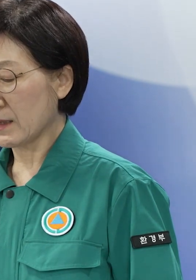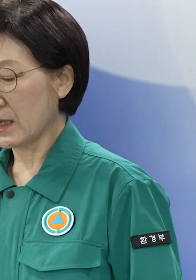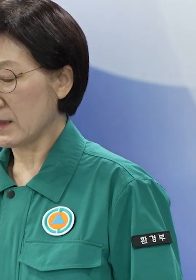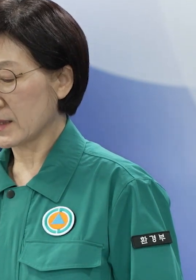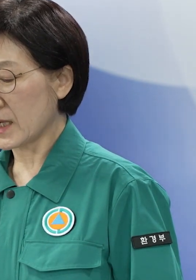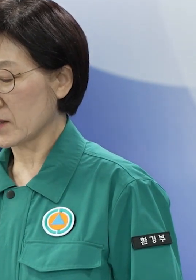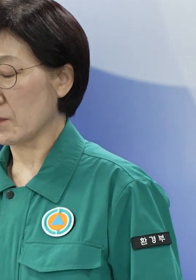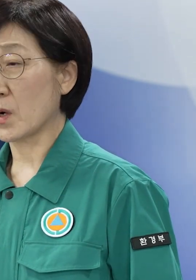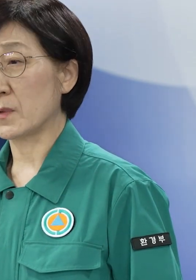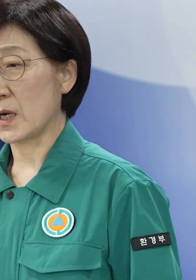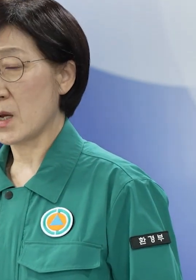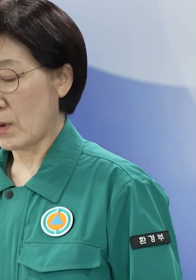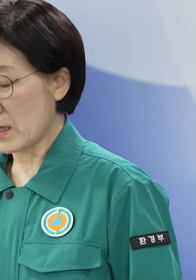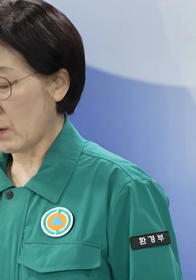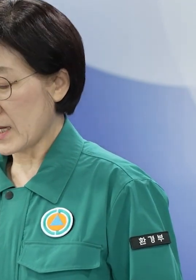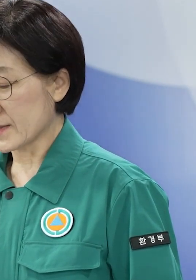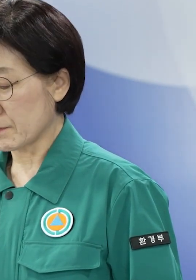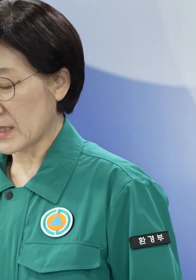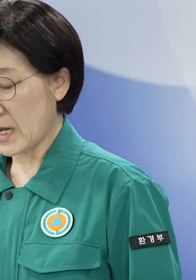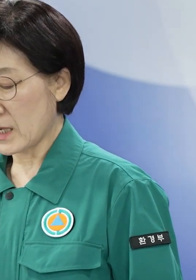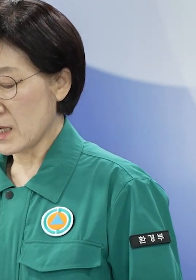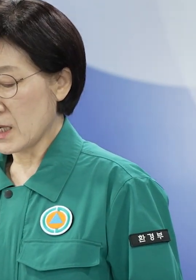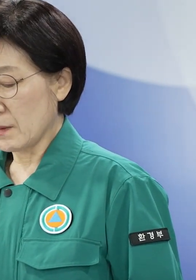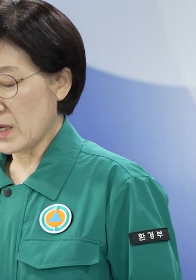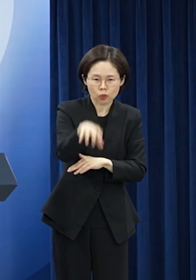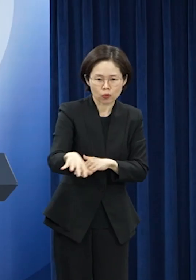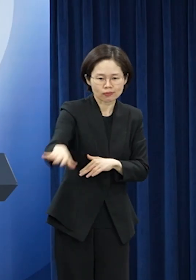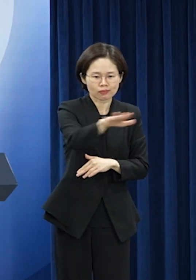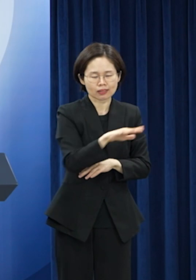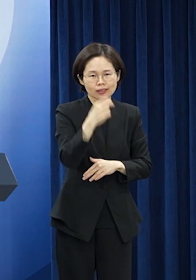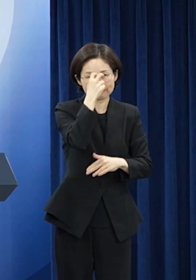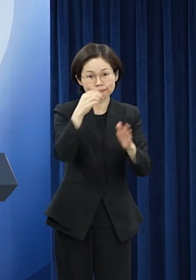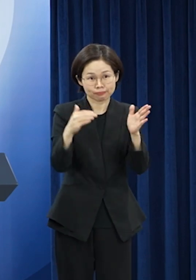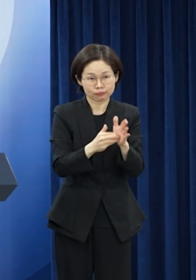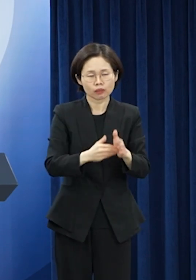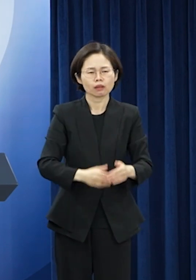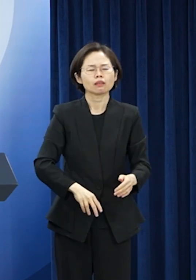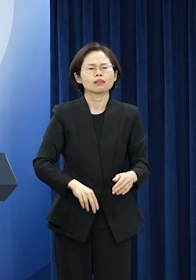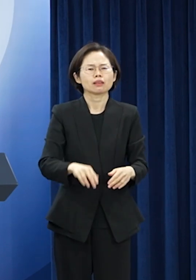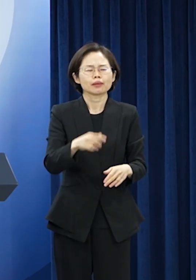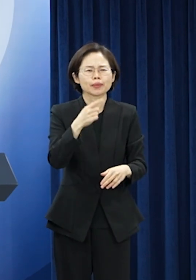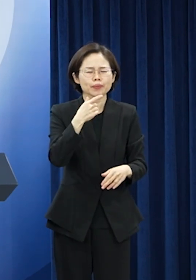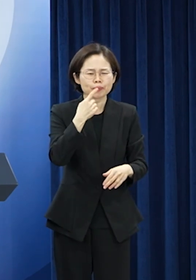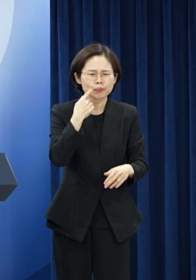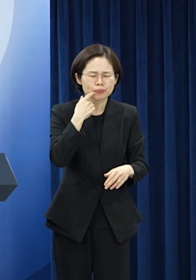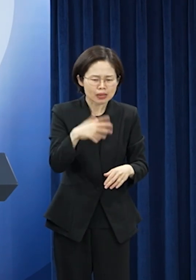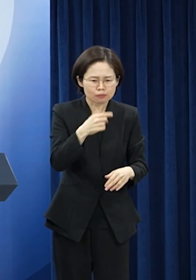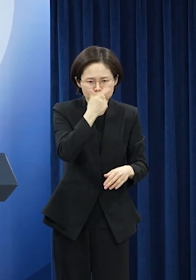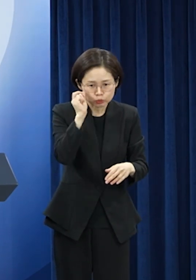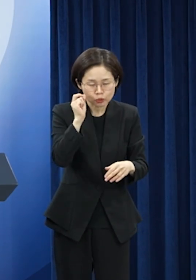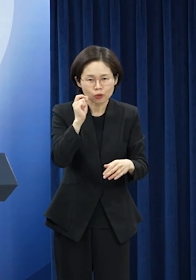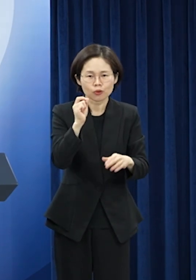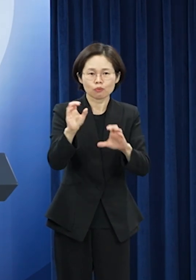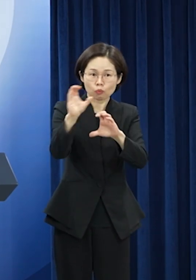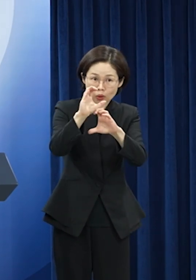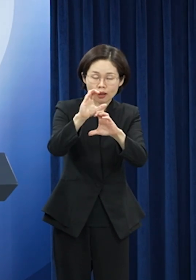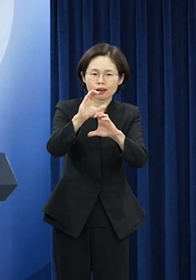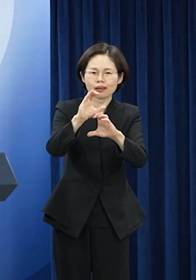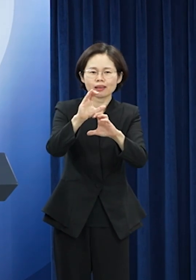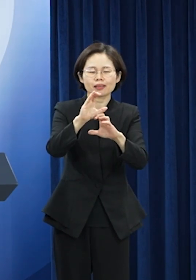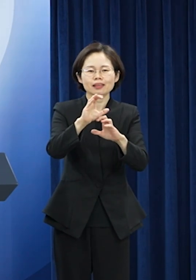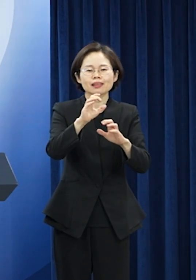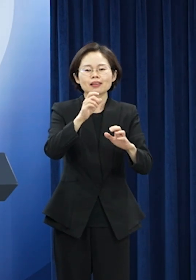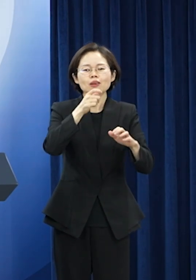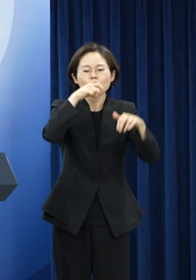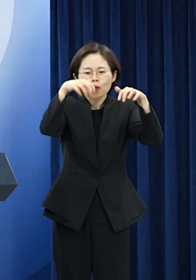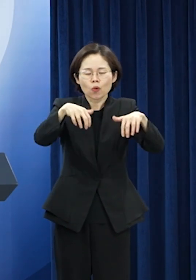현장에 대한 일제 점검을 완료하였습니다. 미흡한 사항에 대한 보수 보강 등 필요한 조치는